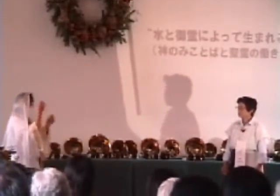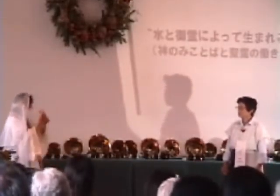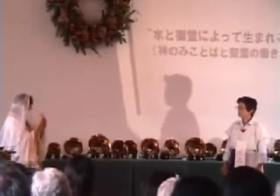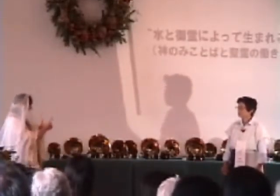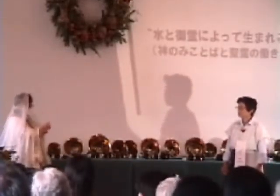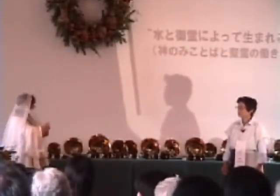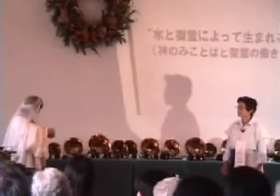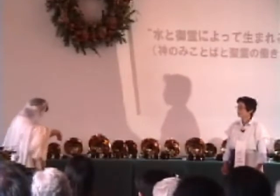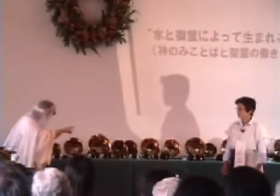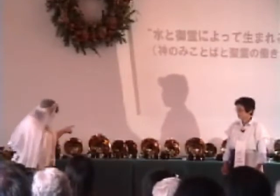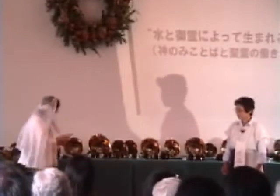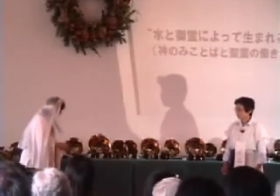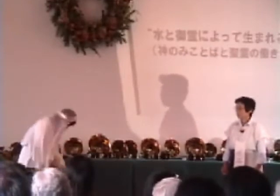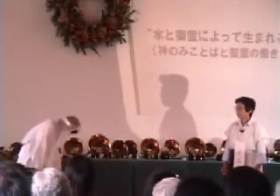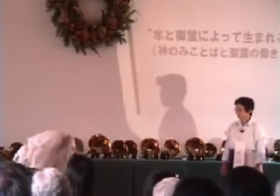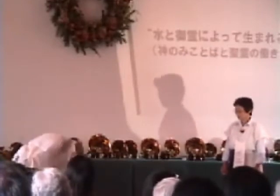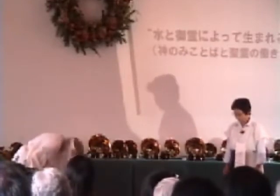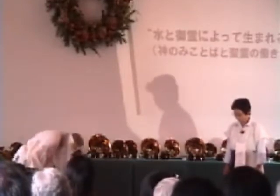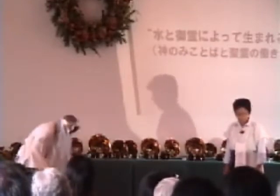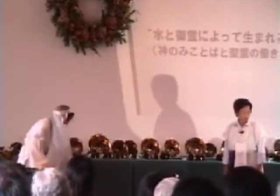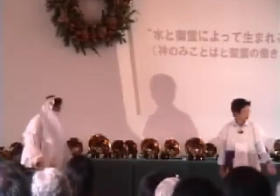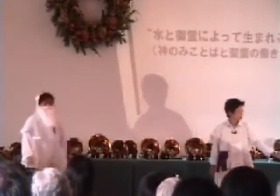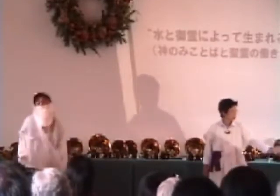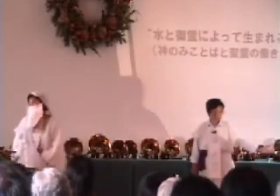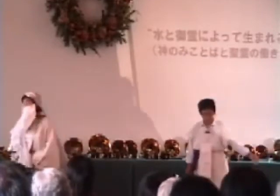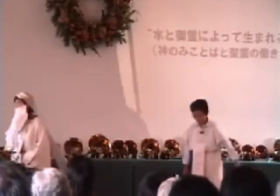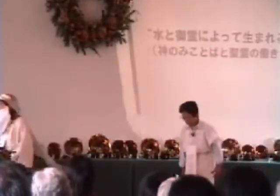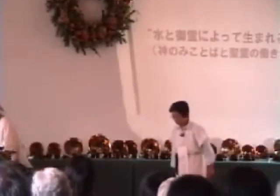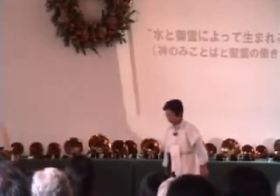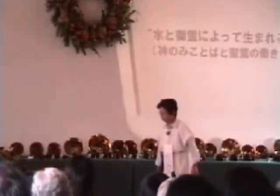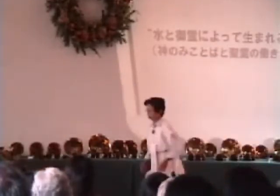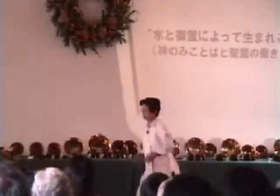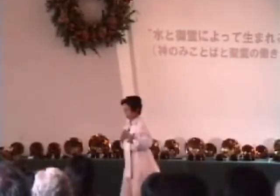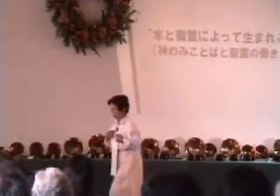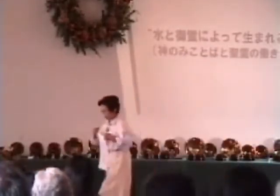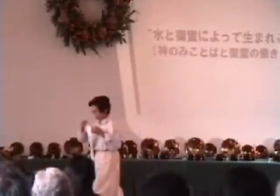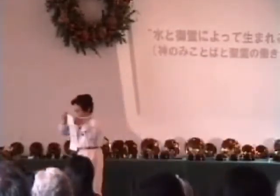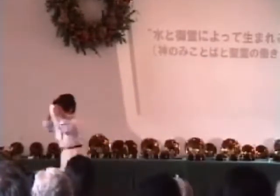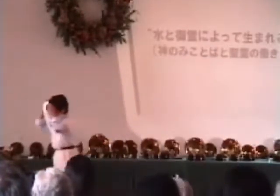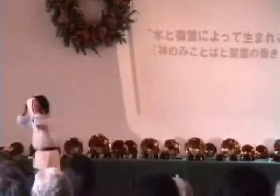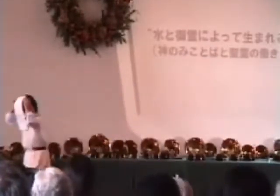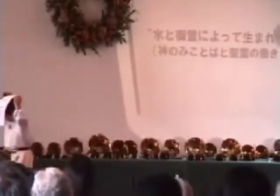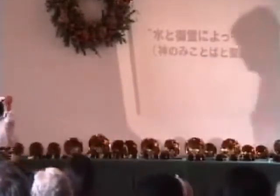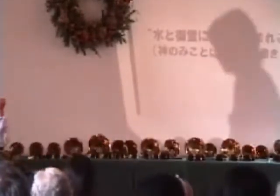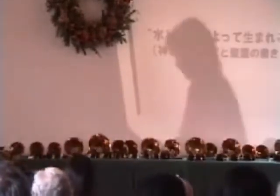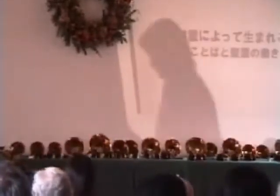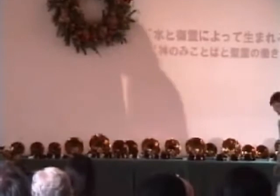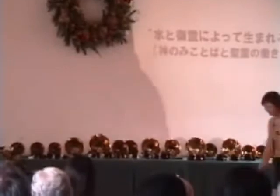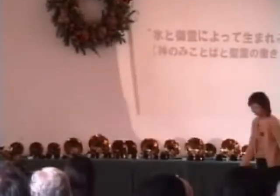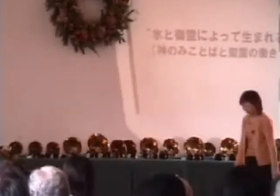そうですか。この時ニコデモはイエス様から一つのことを教えられました